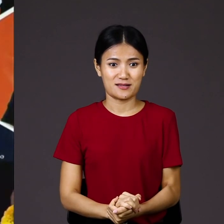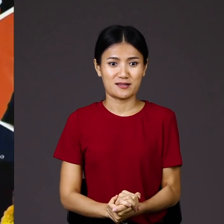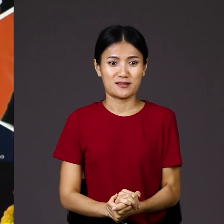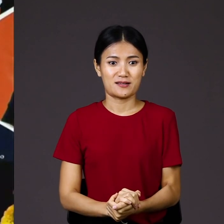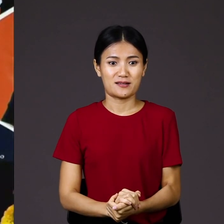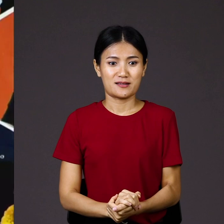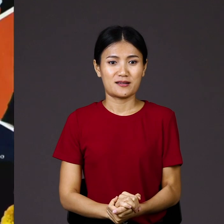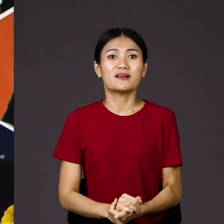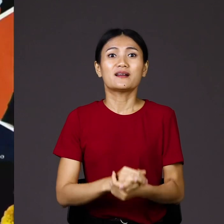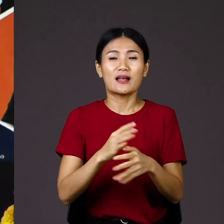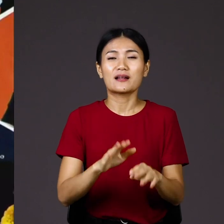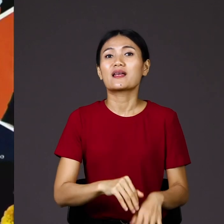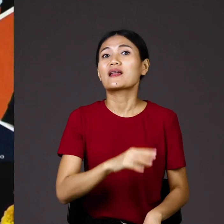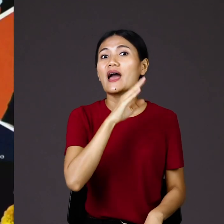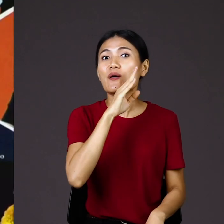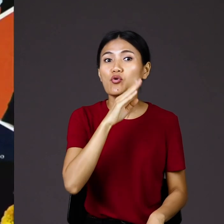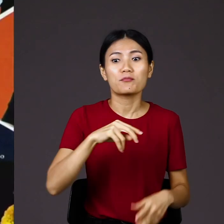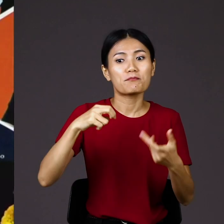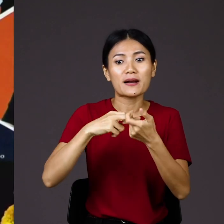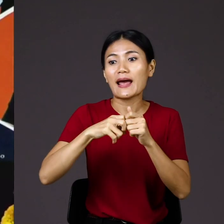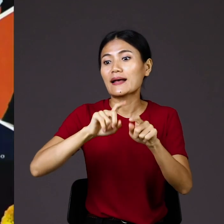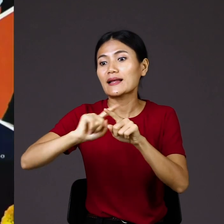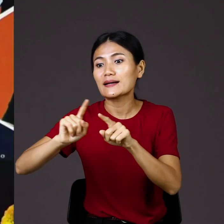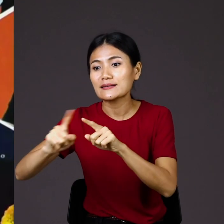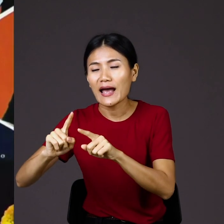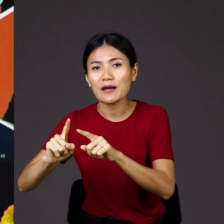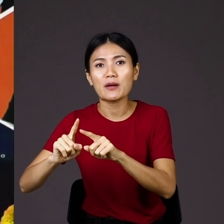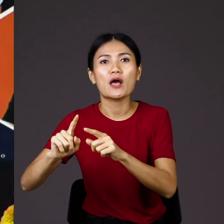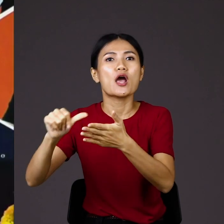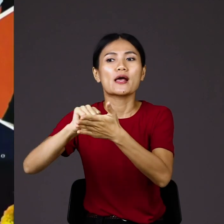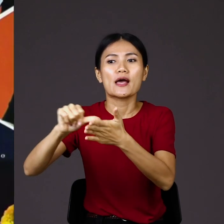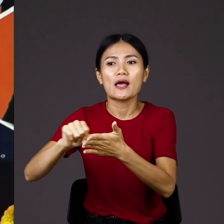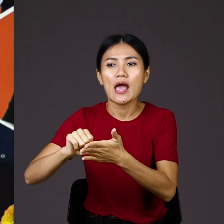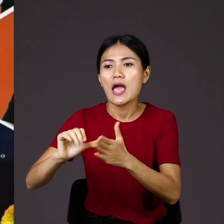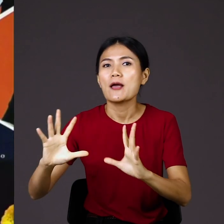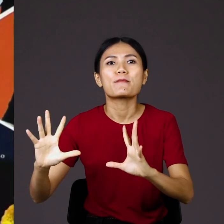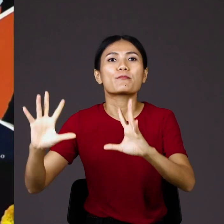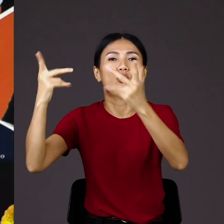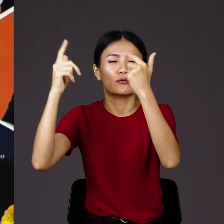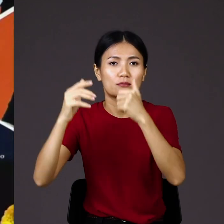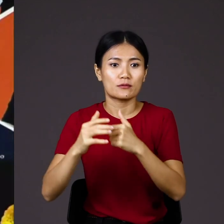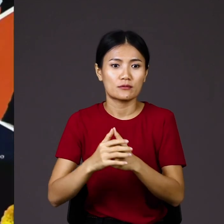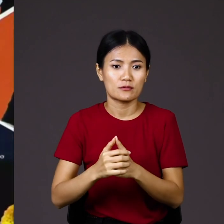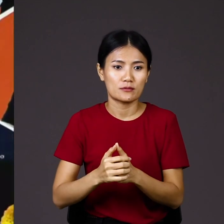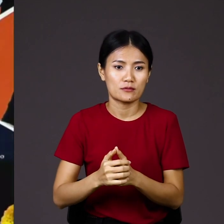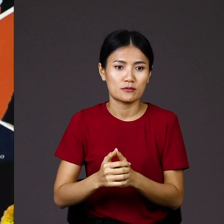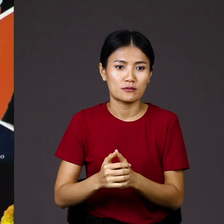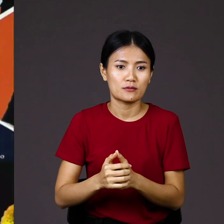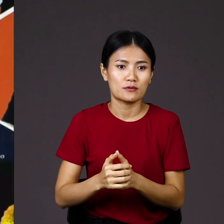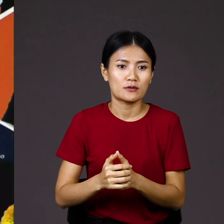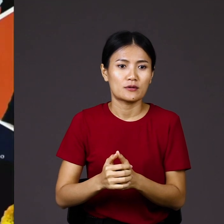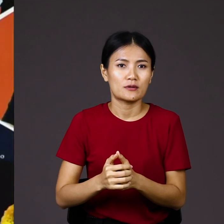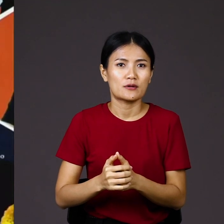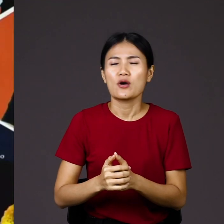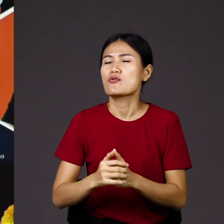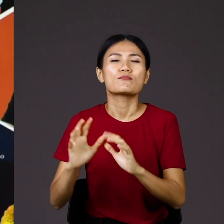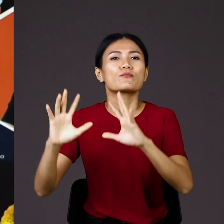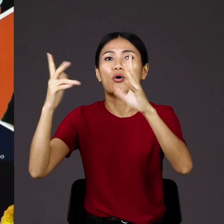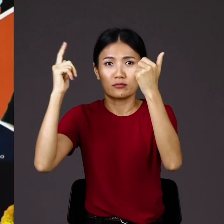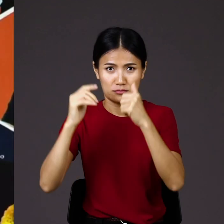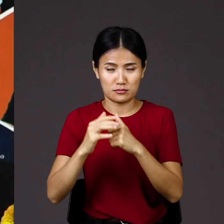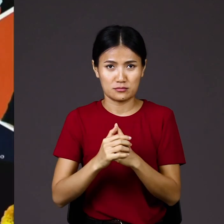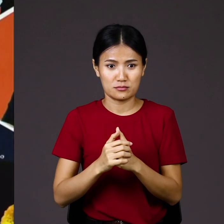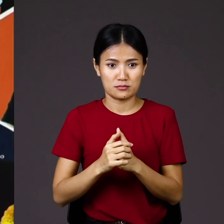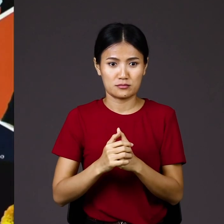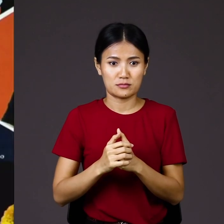ความว่าสุดท้ายการเมืองที่ใช้เงินการเมืองที่ต้องอยู่ในบ้านหลังใหญ่ต ้องเป็นคนอยู่ในครอบครัวนั้นต้องนามสกุ